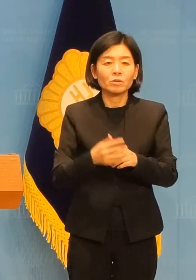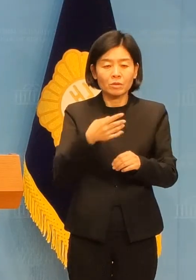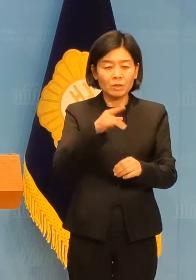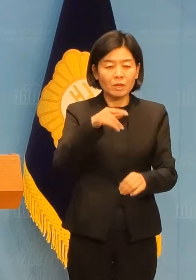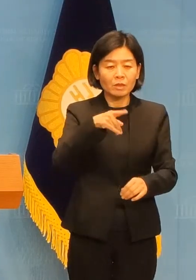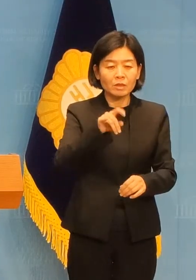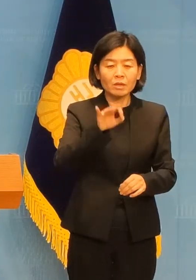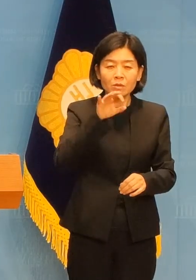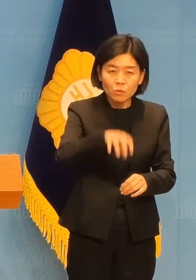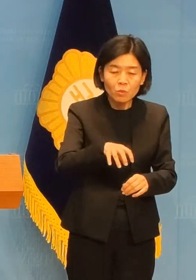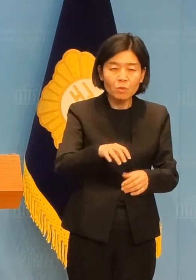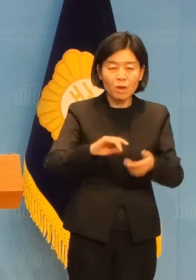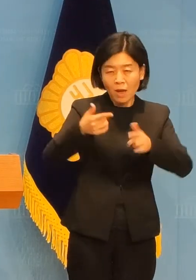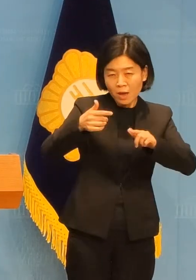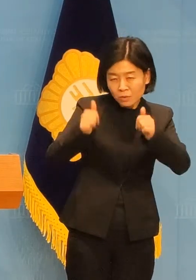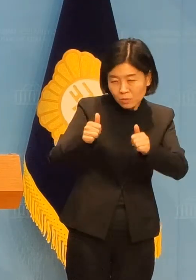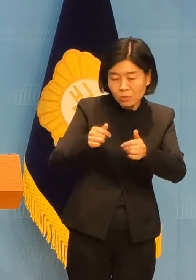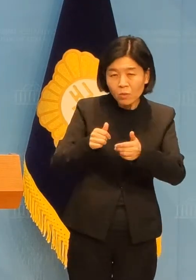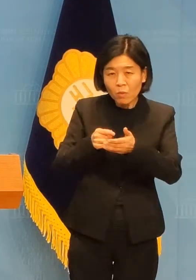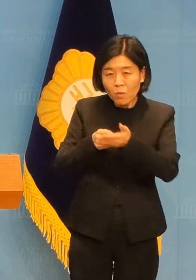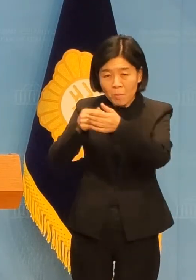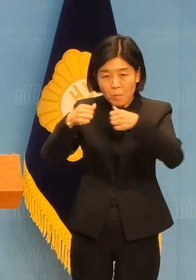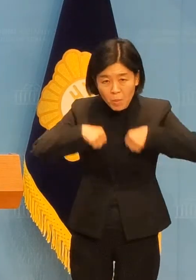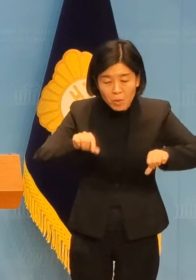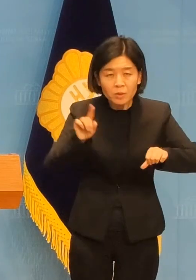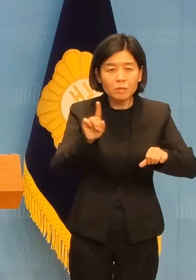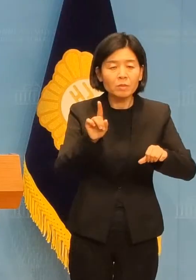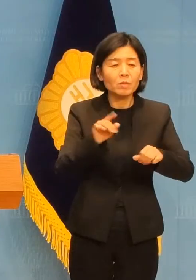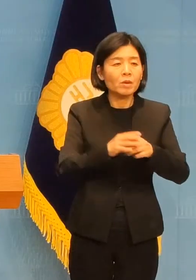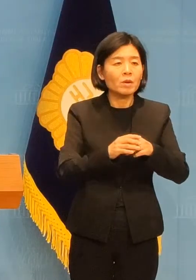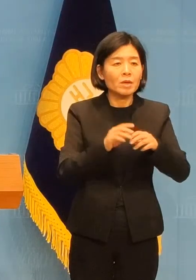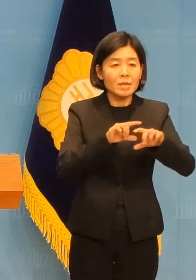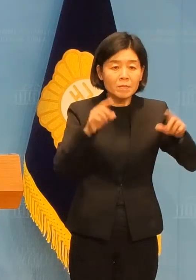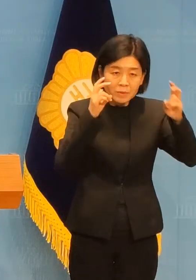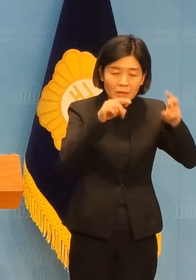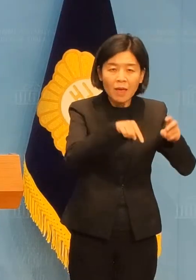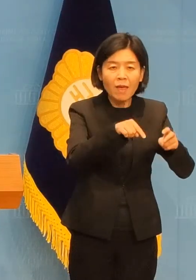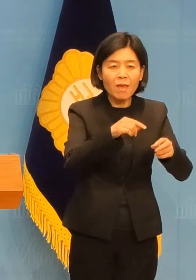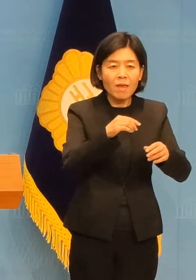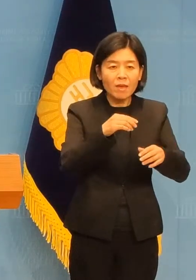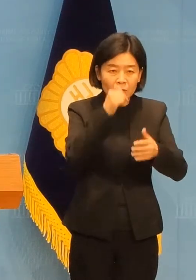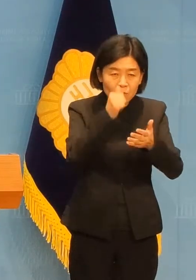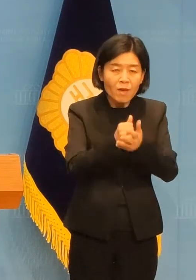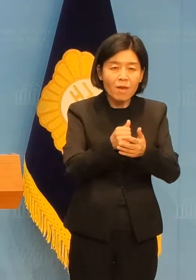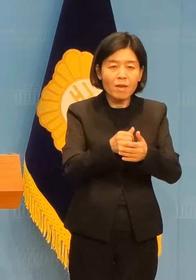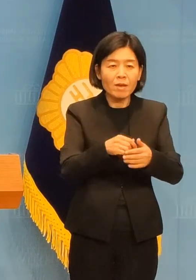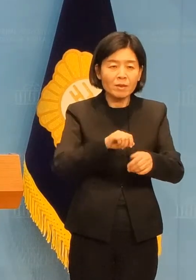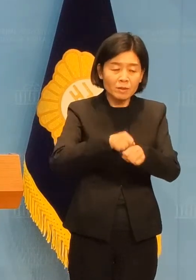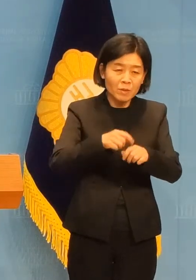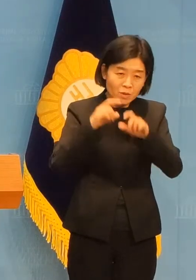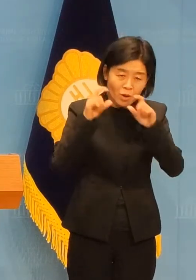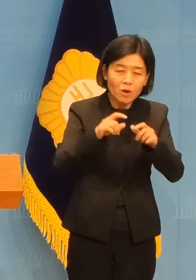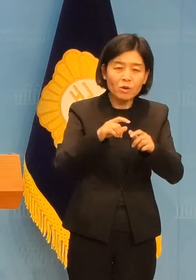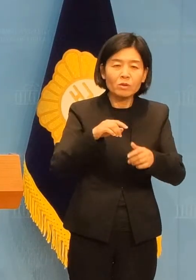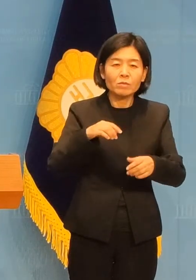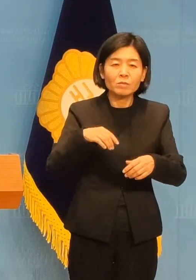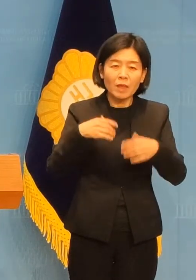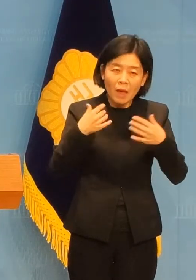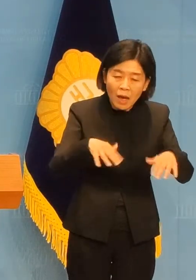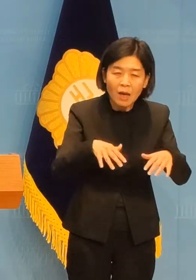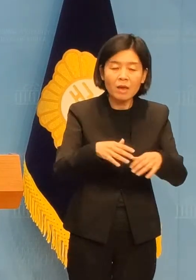포기는 민간업자들의 형량을 낮추고 이재명 대통령과의 연결고리를